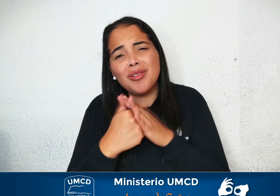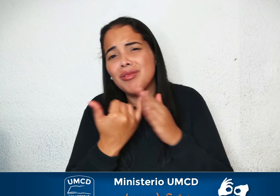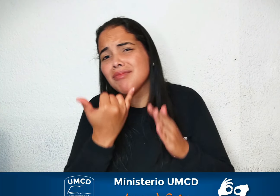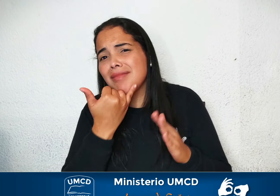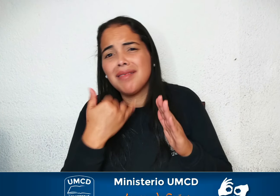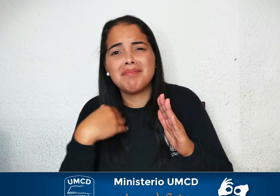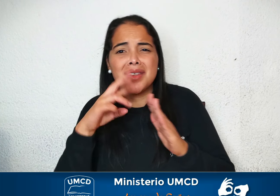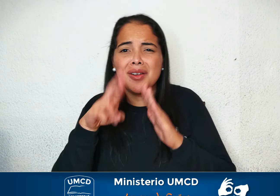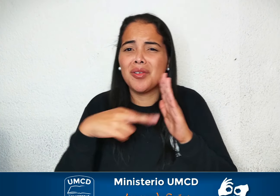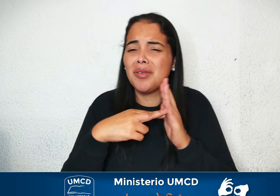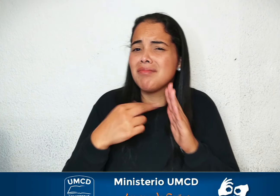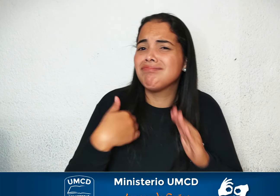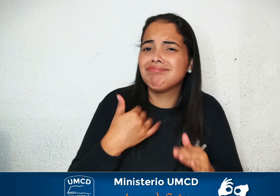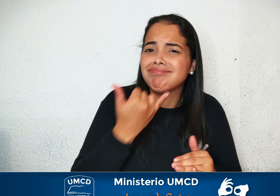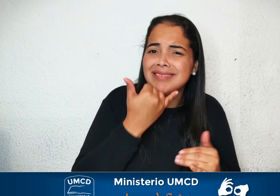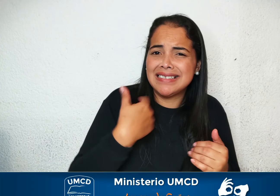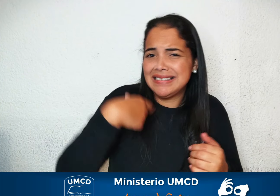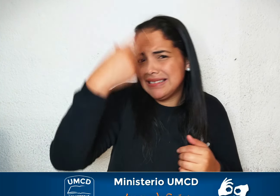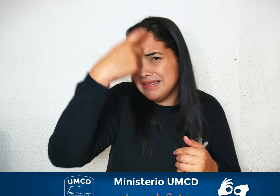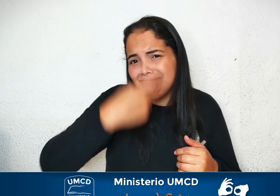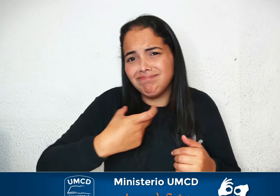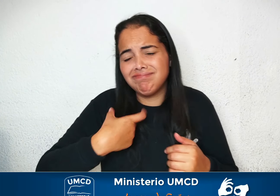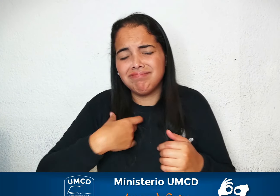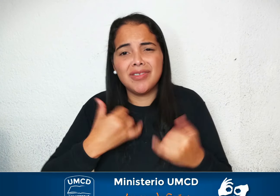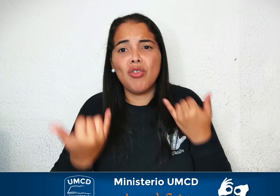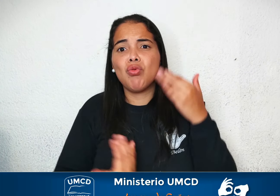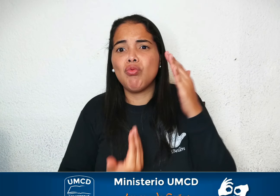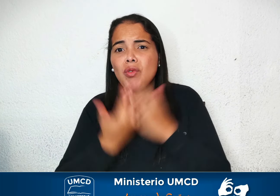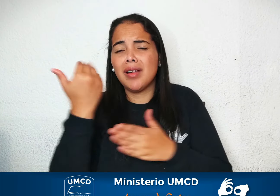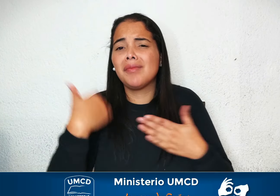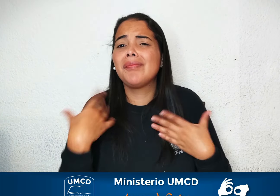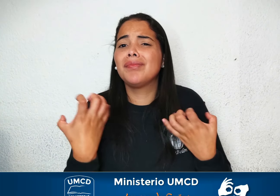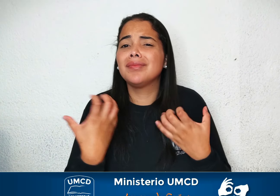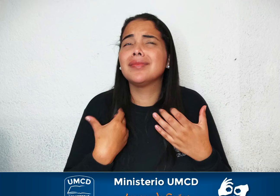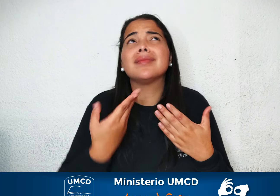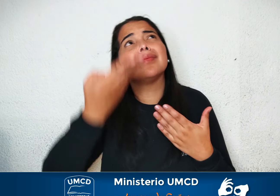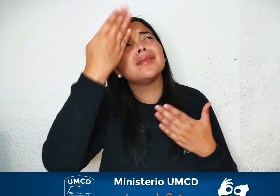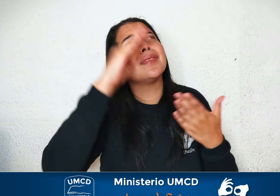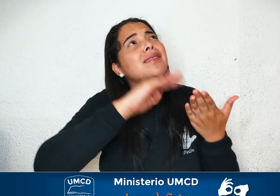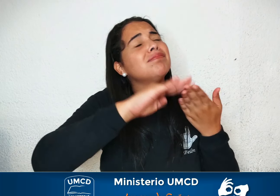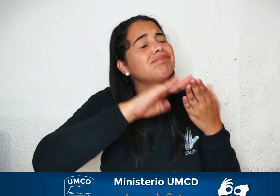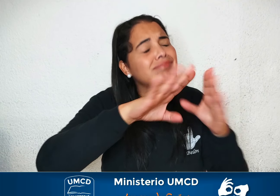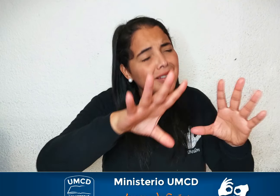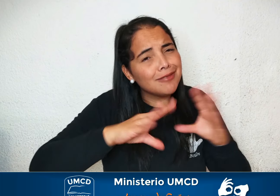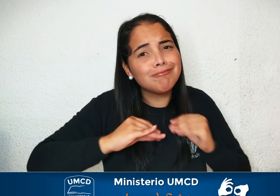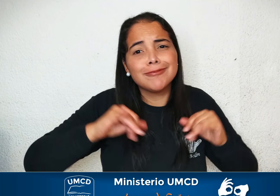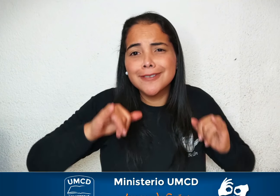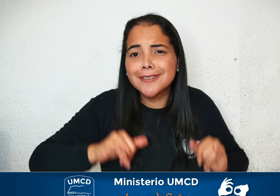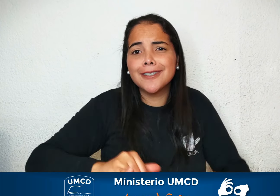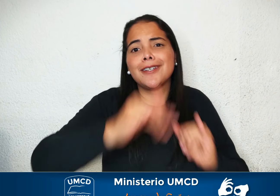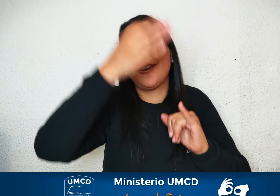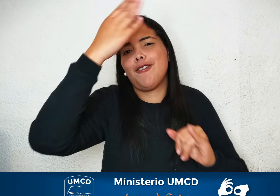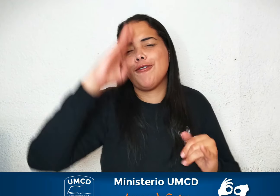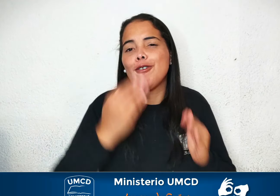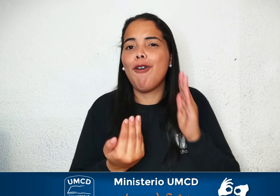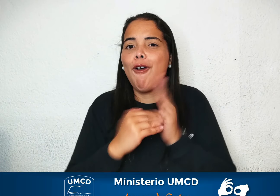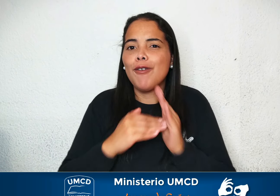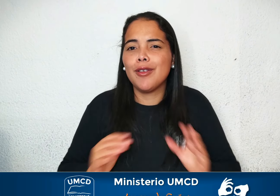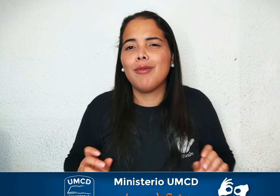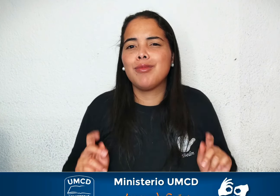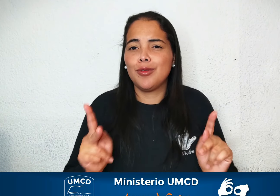error, pidieron perdón por eso, pero aceptaron el perdón y continuaron la relación con